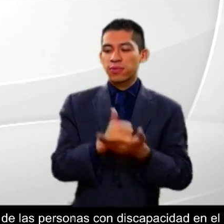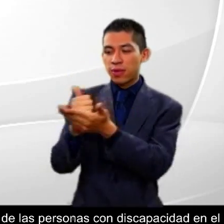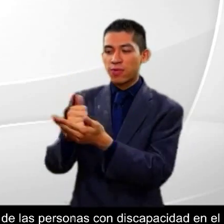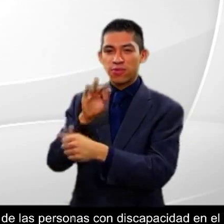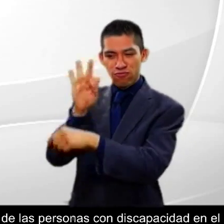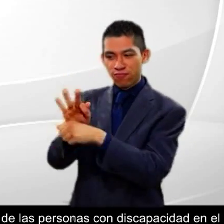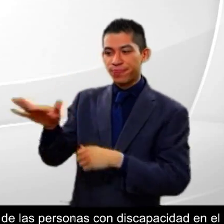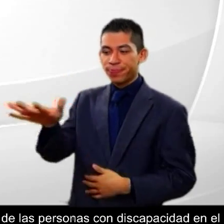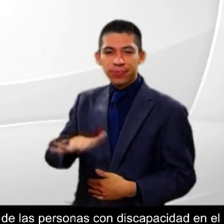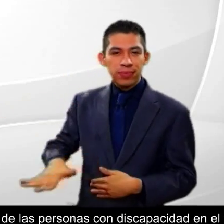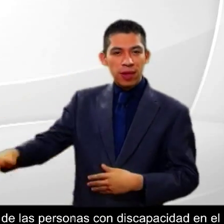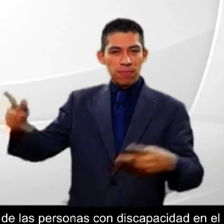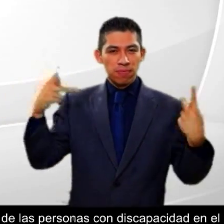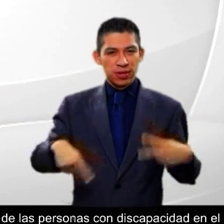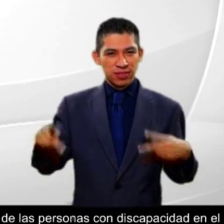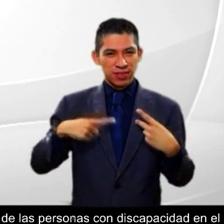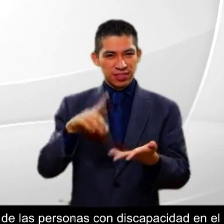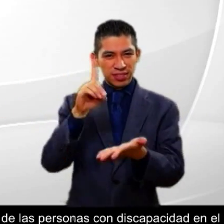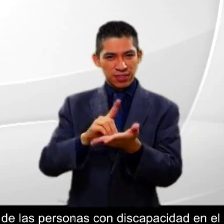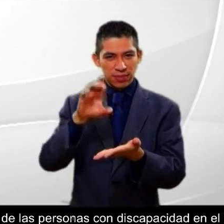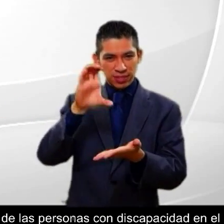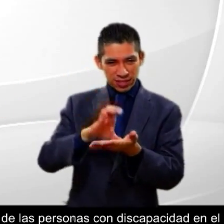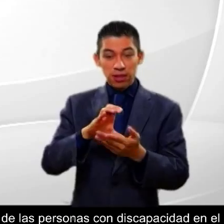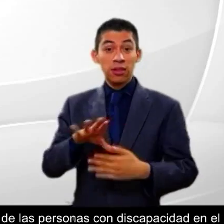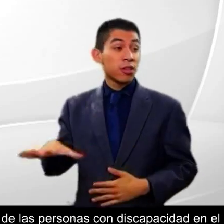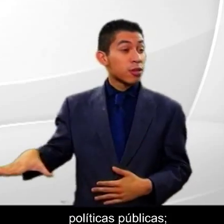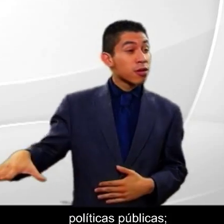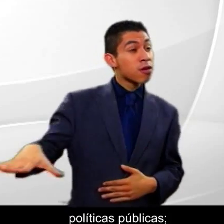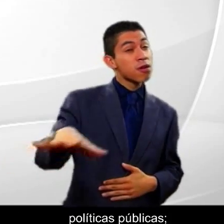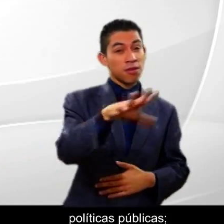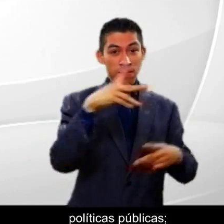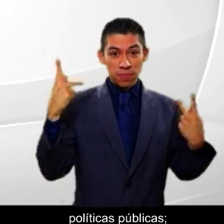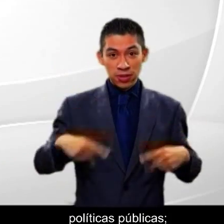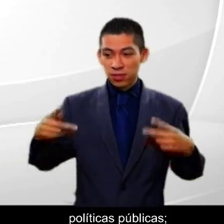económica de las personas con discapacidad en el marco de las políticas públicas